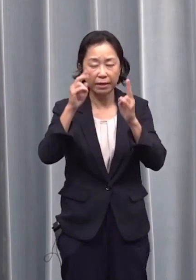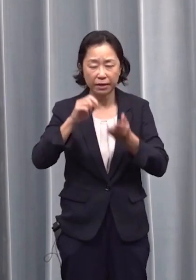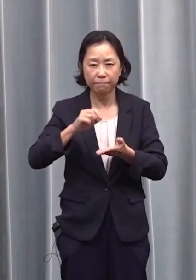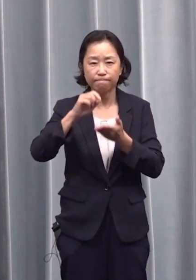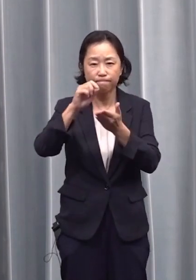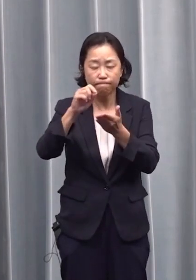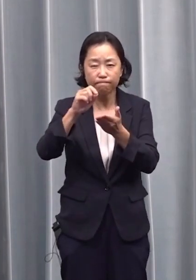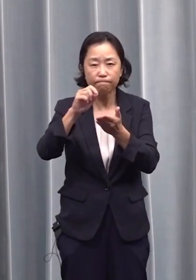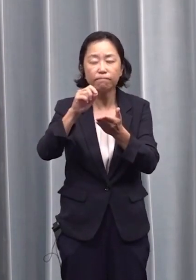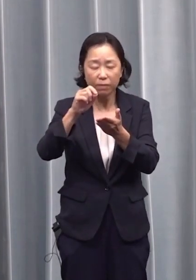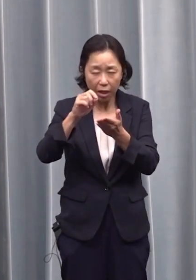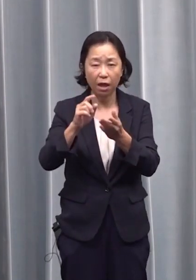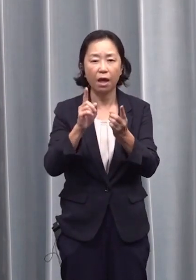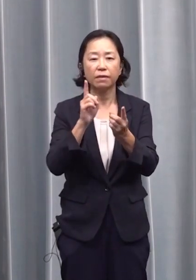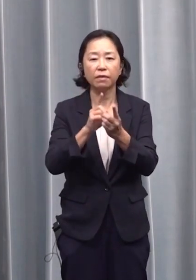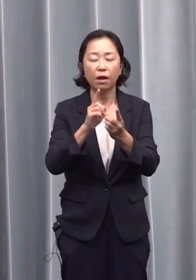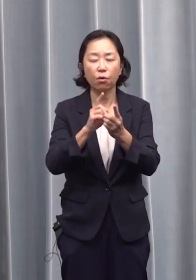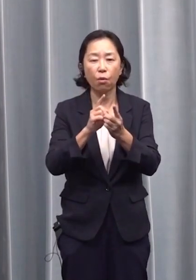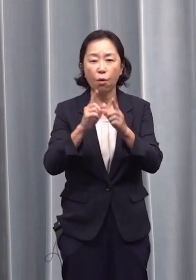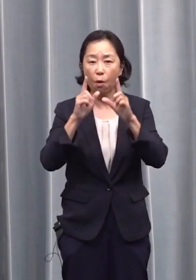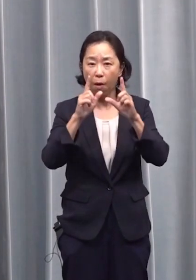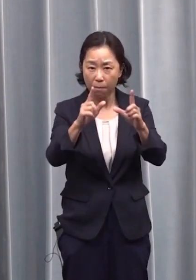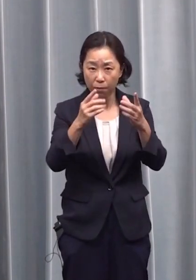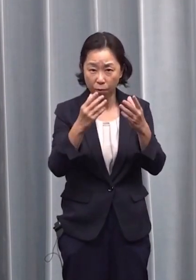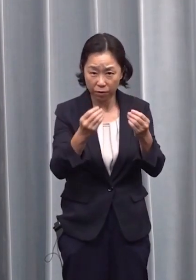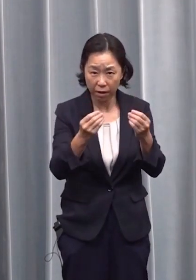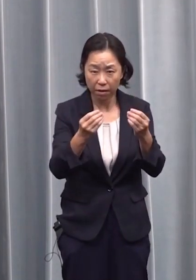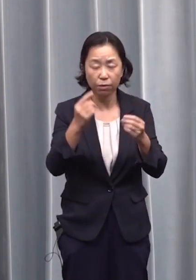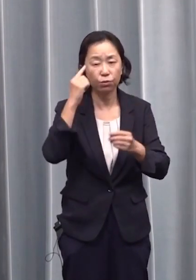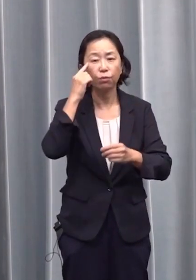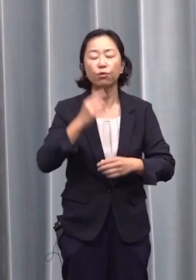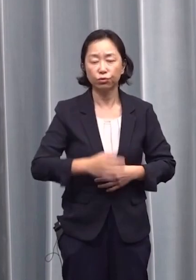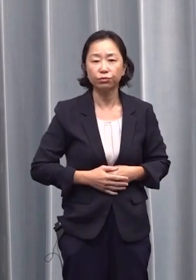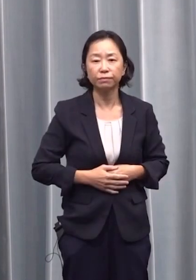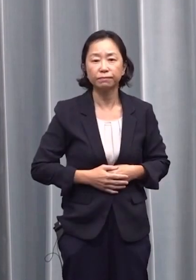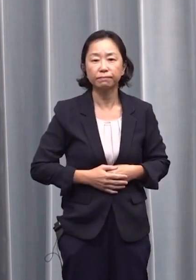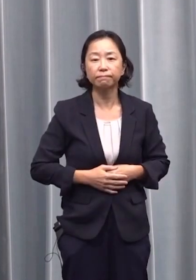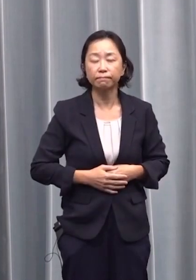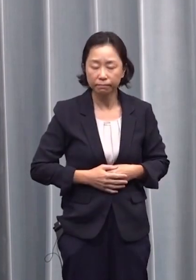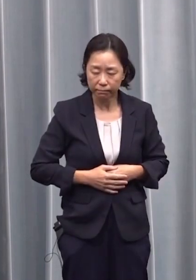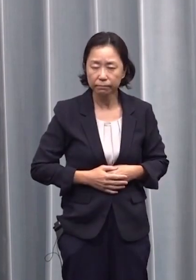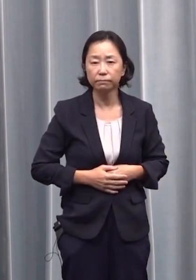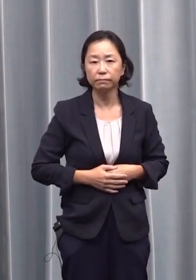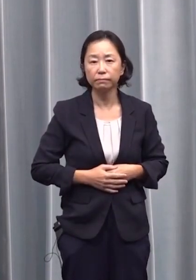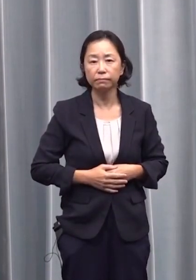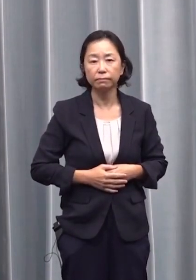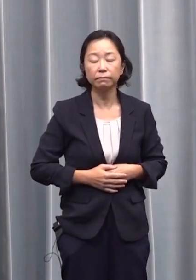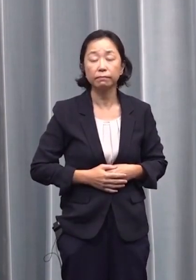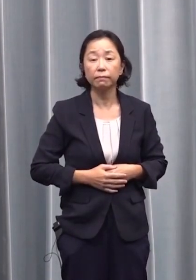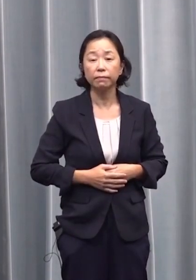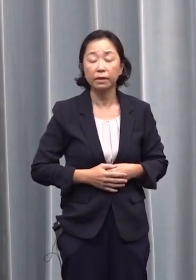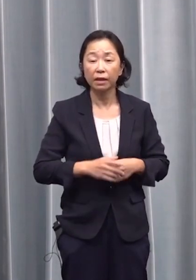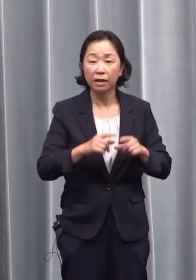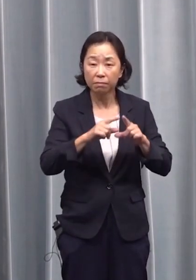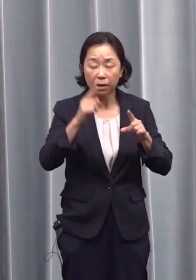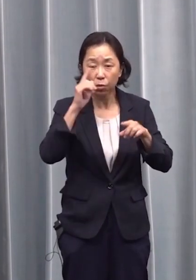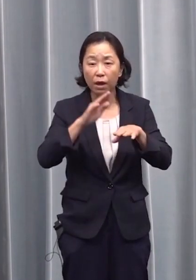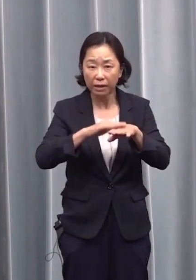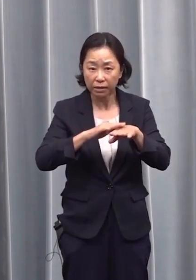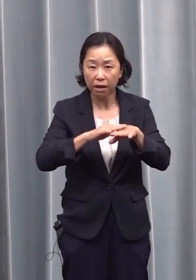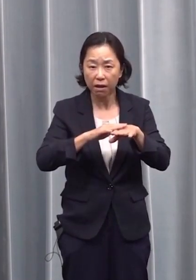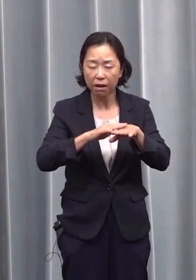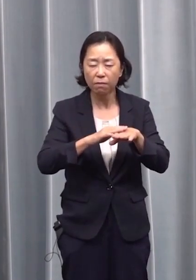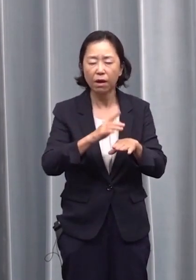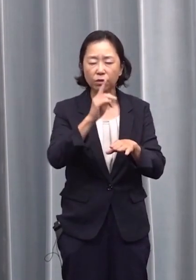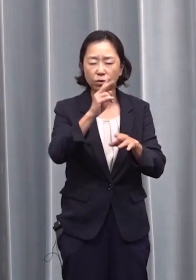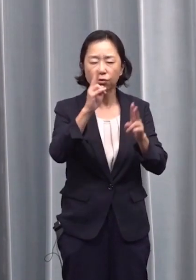しているところであるということも承知をしておりますが、一義的にはですね、一般論として個別の事業者